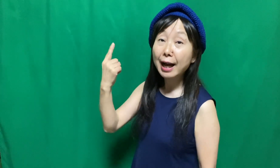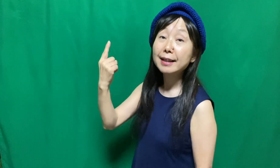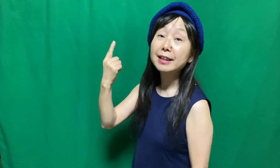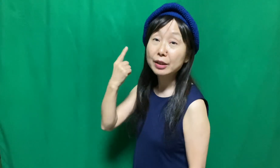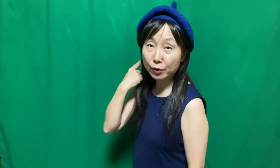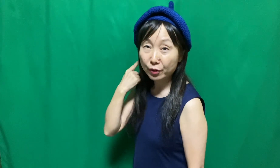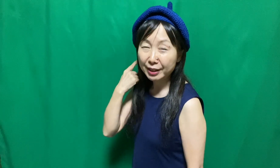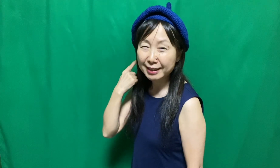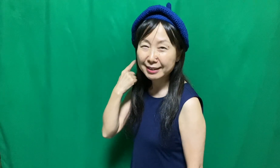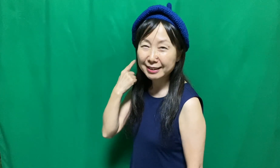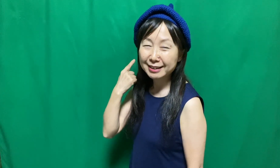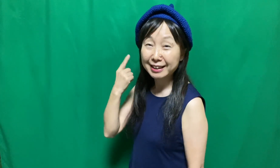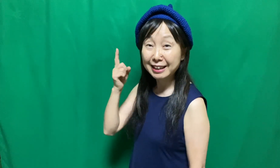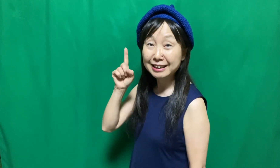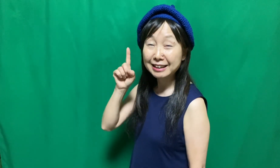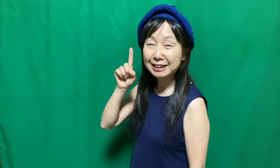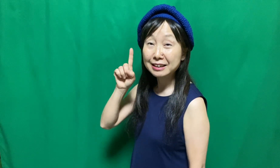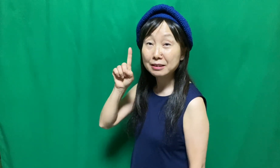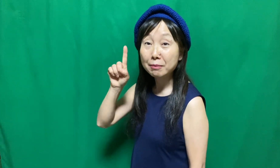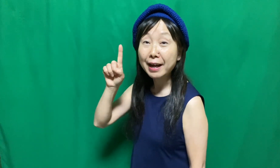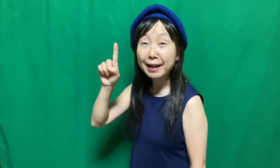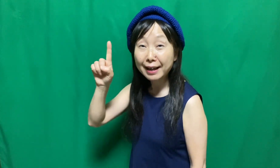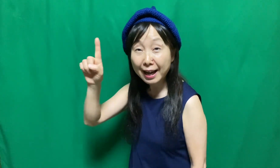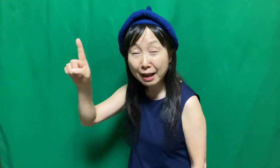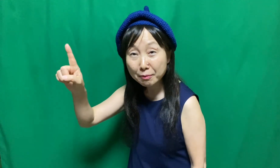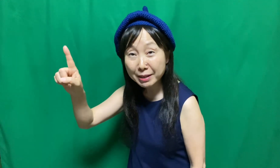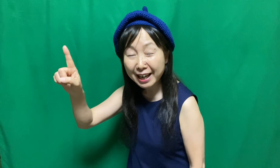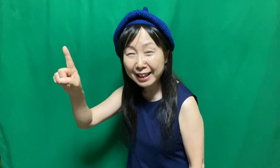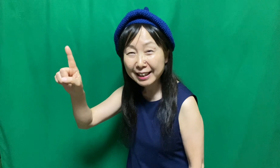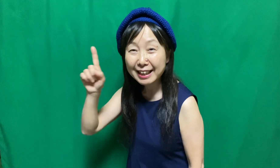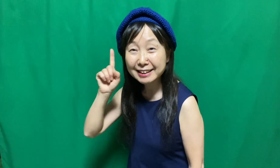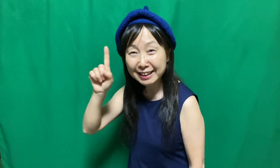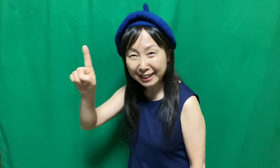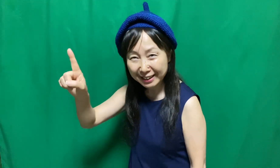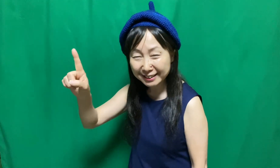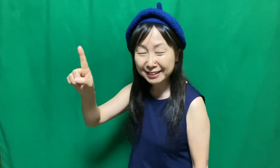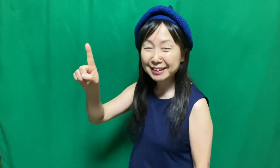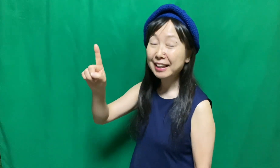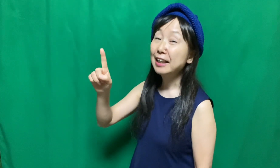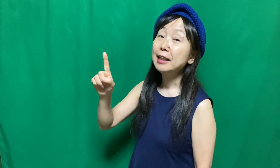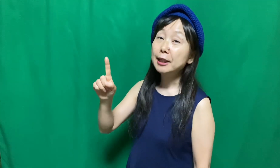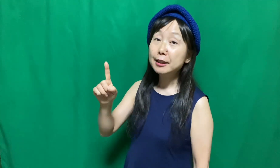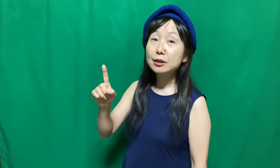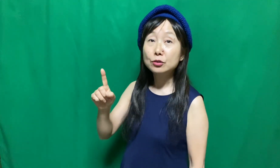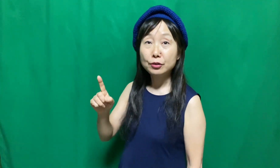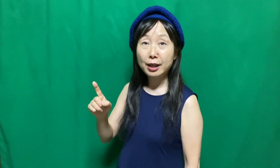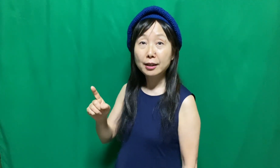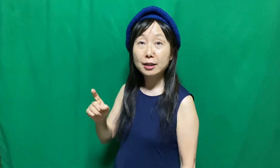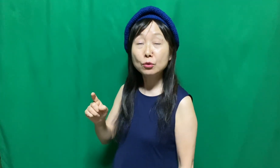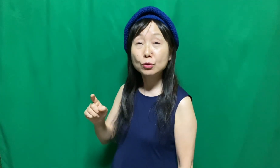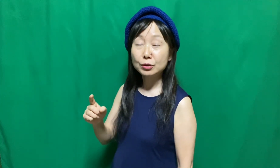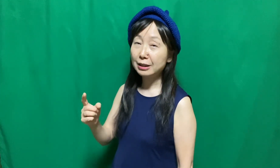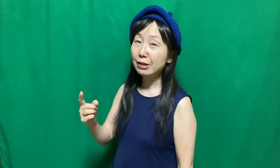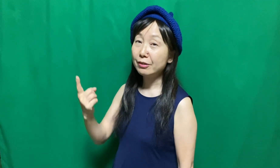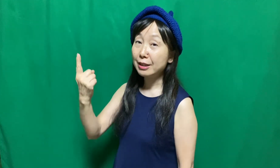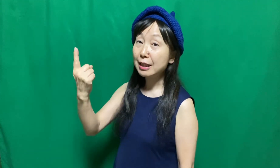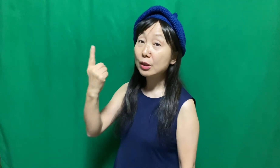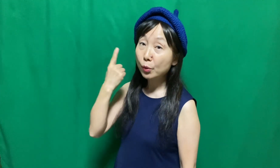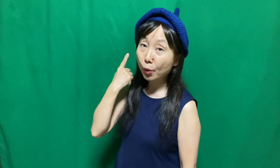昨日です。ね。一日前が未来、明日です。ですので、昨日と違うなんて、昨日、